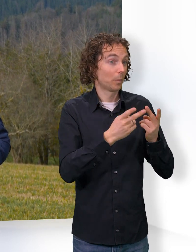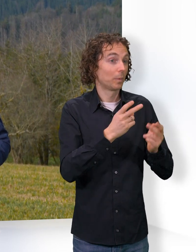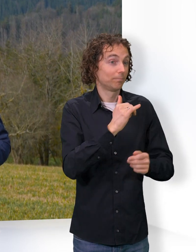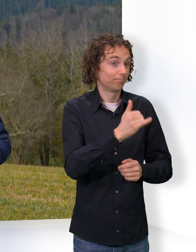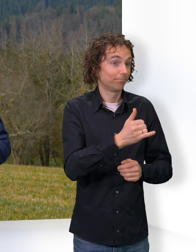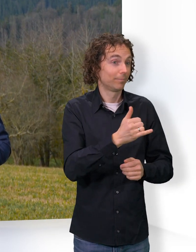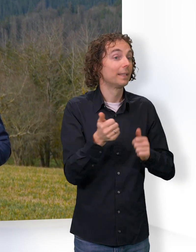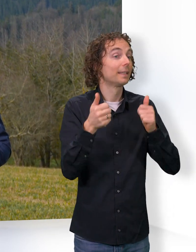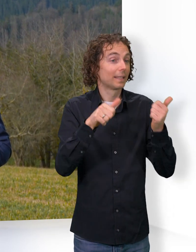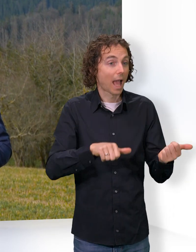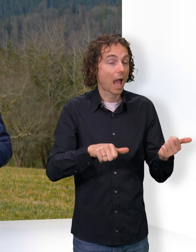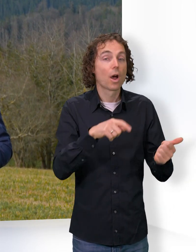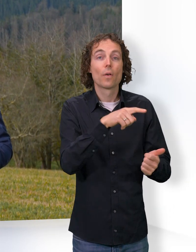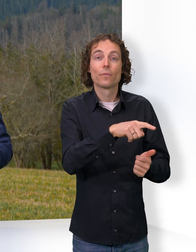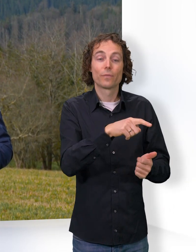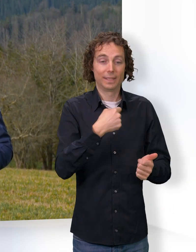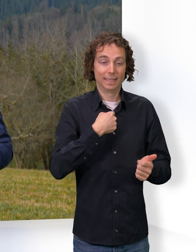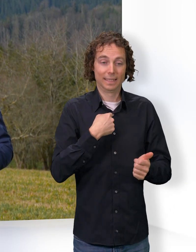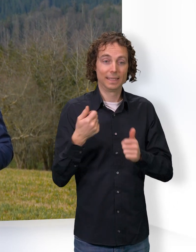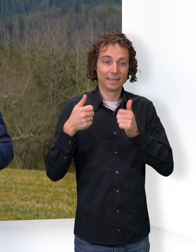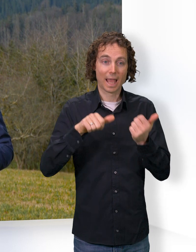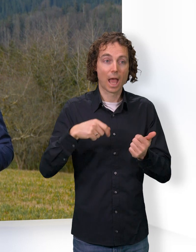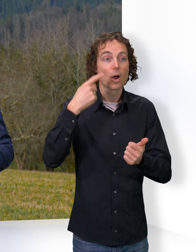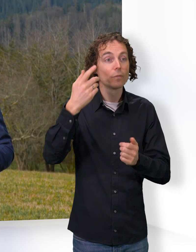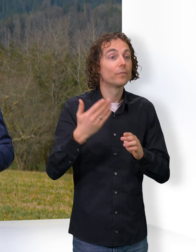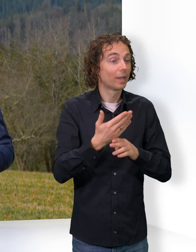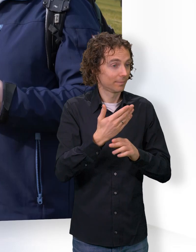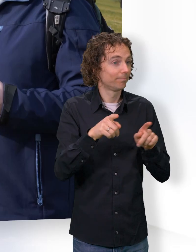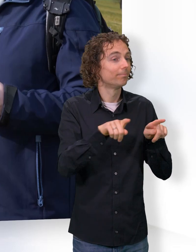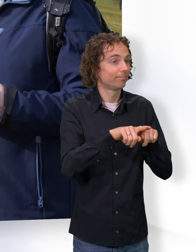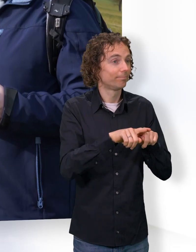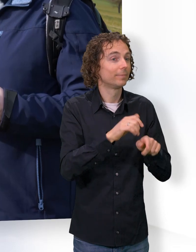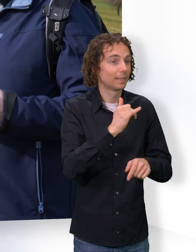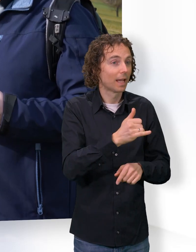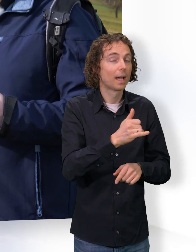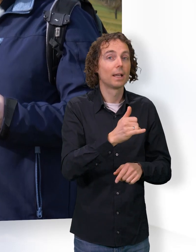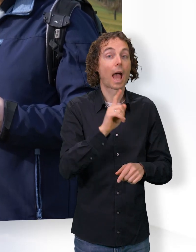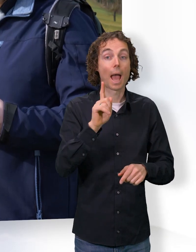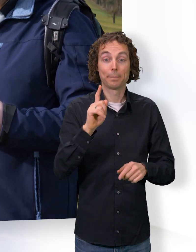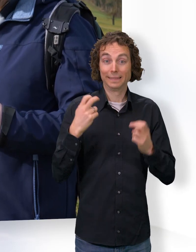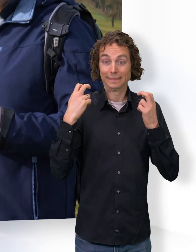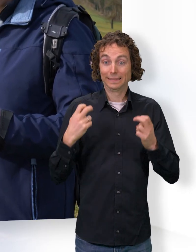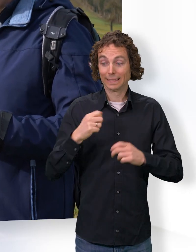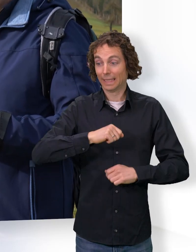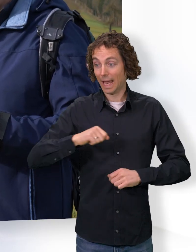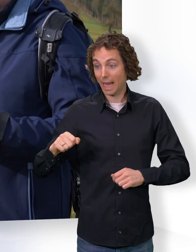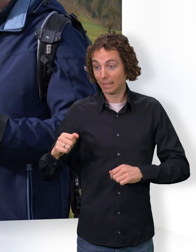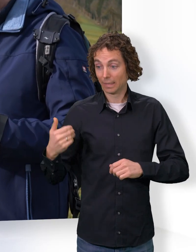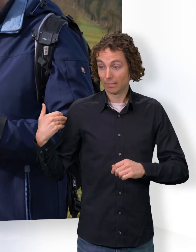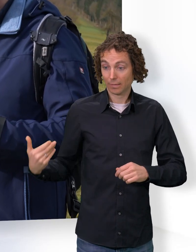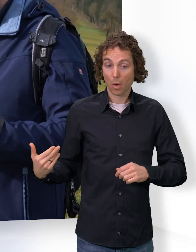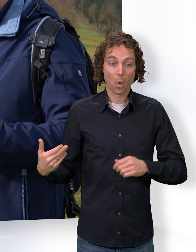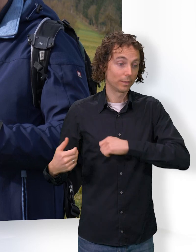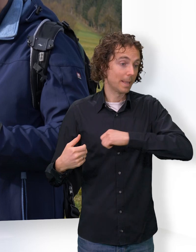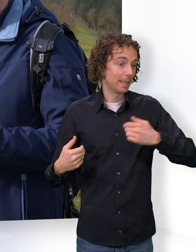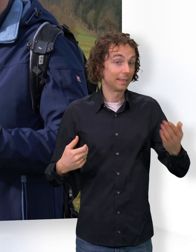und getauft werden mit der Taufe, mit der ich getauft werde. Zu sitzen aber, zu meiner Rechten oder zu meiner Linken,